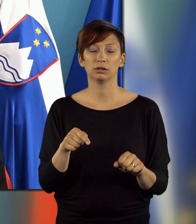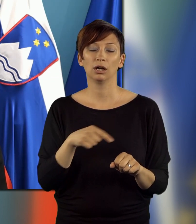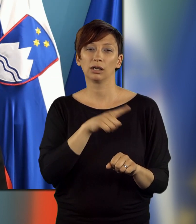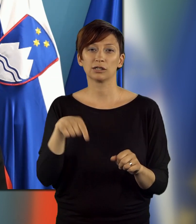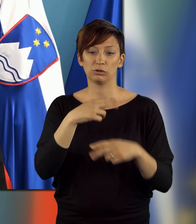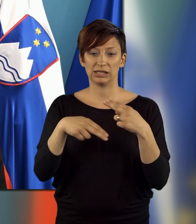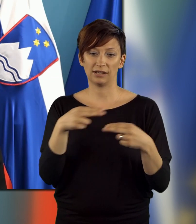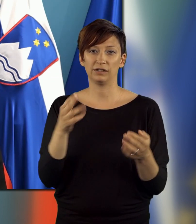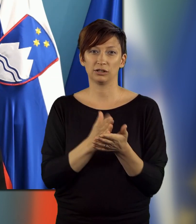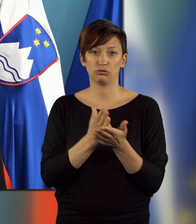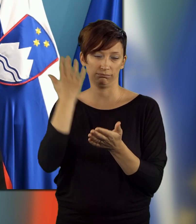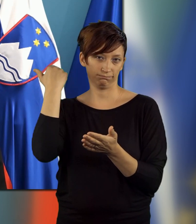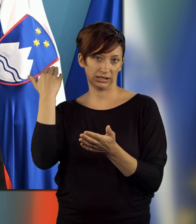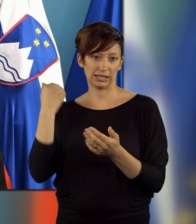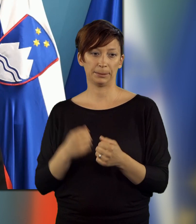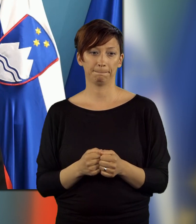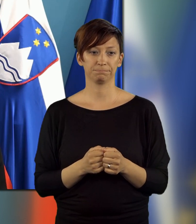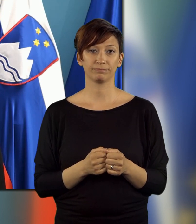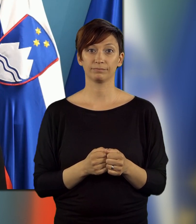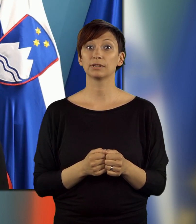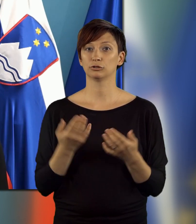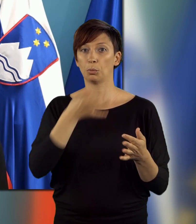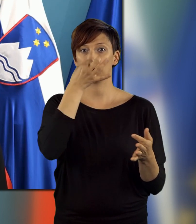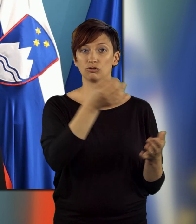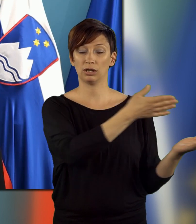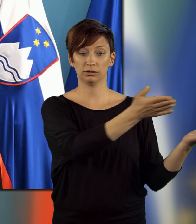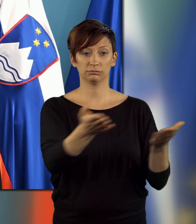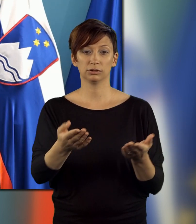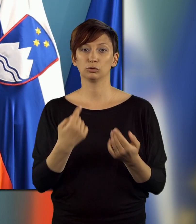se zavezali že pred časom. Izvolite vaše